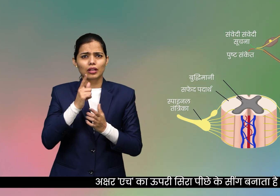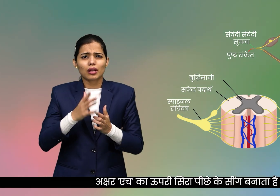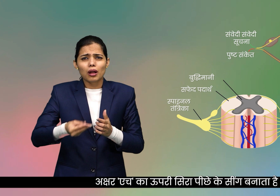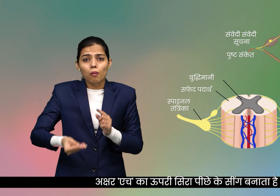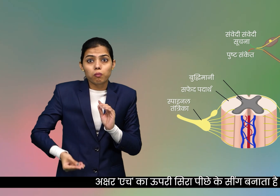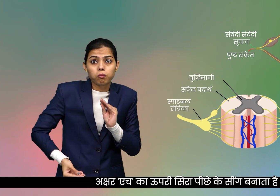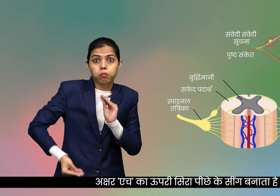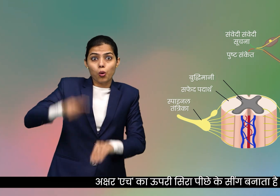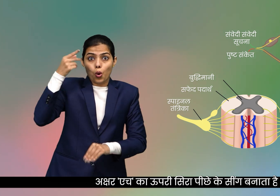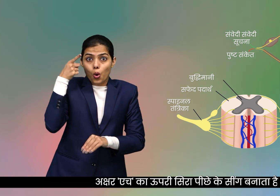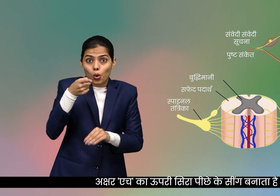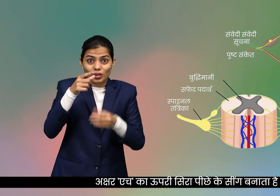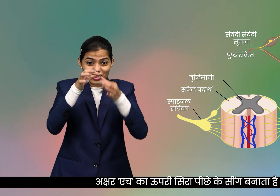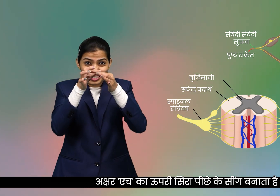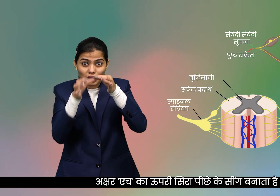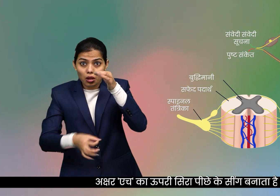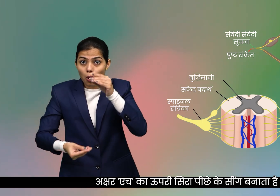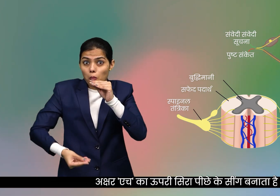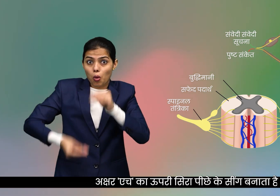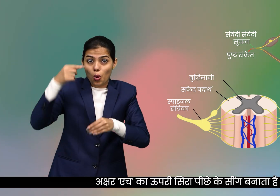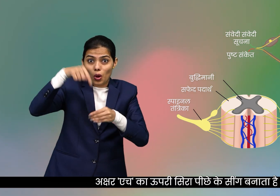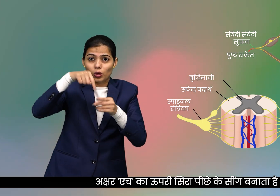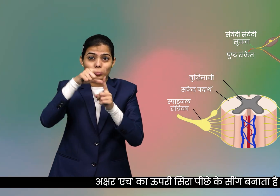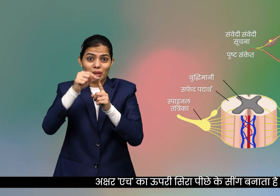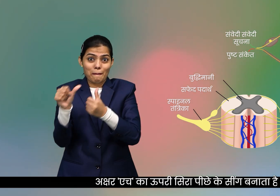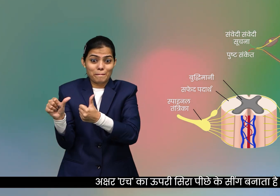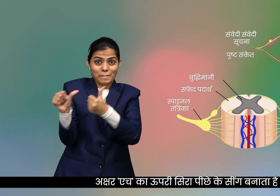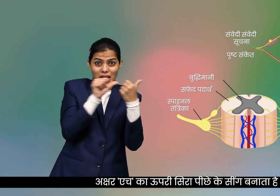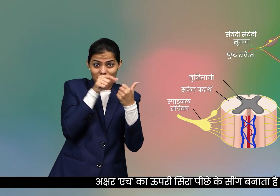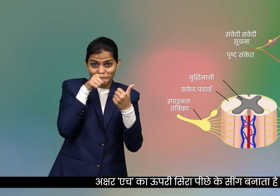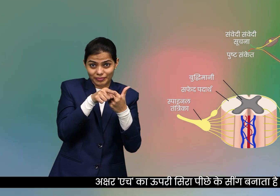अक्षर H का ऊपरी सिरा पीछे के